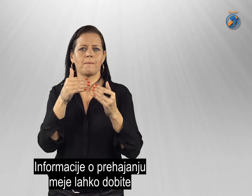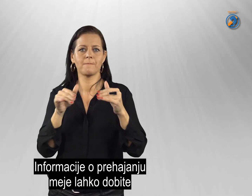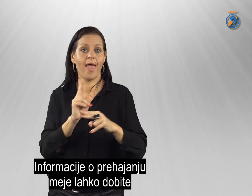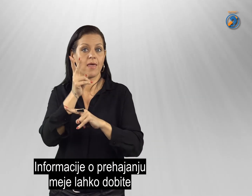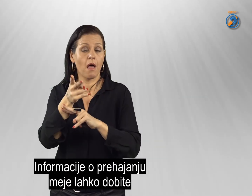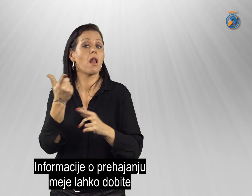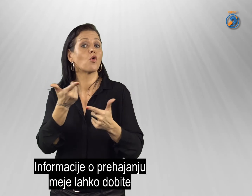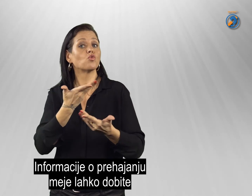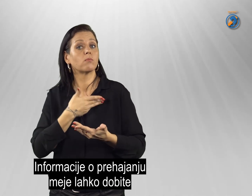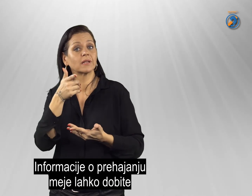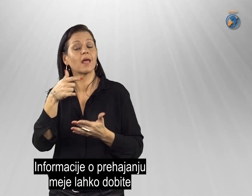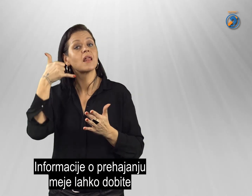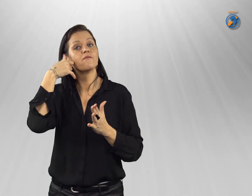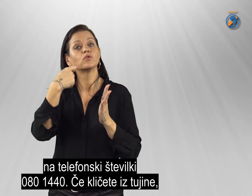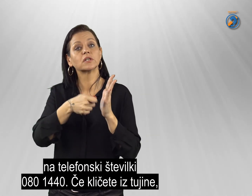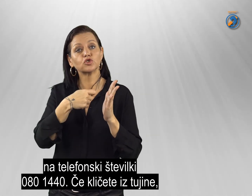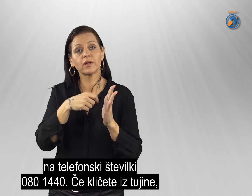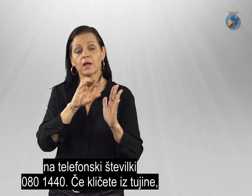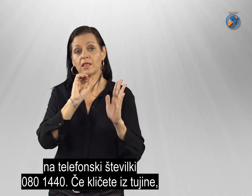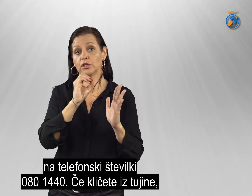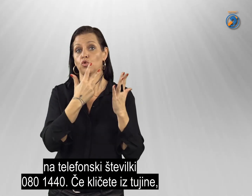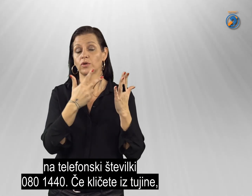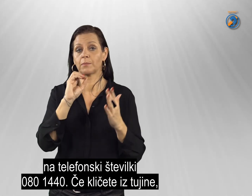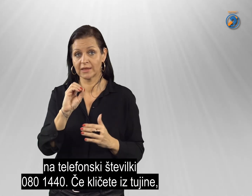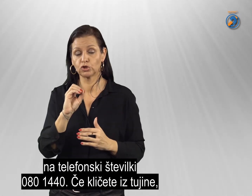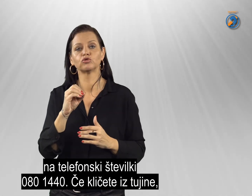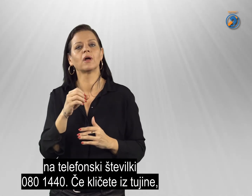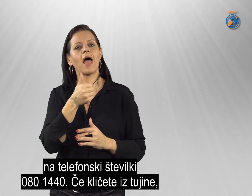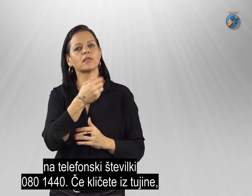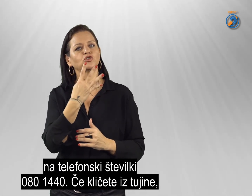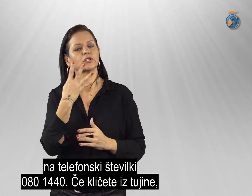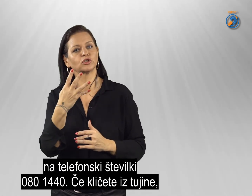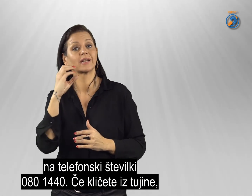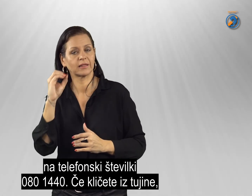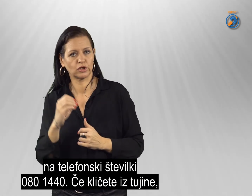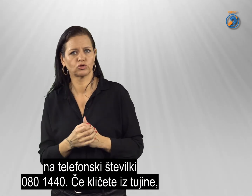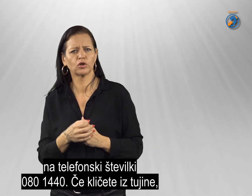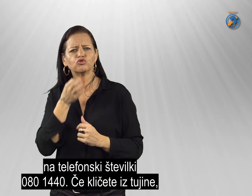Informacije o prehajanju meje lahko dobite na telefonski številki 080